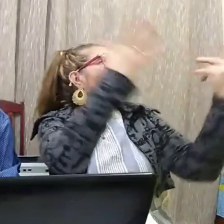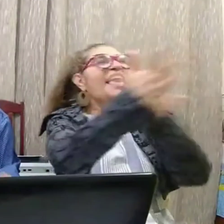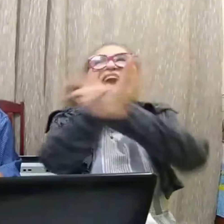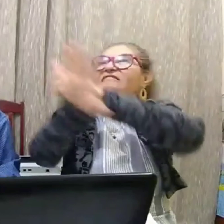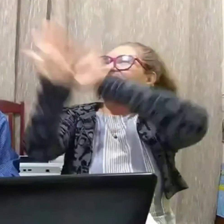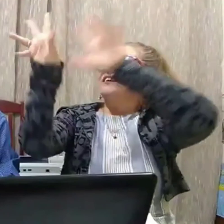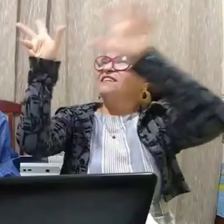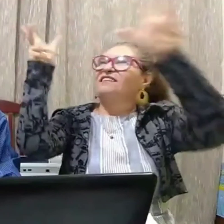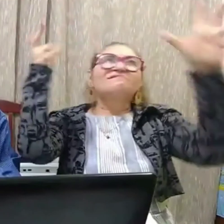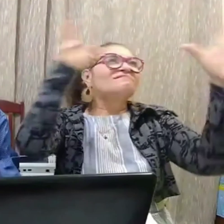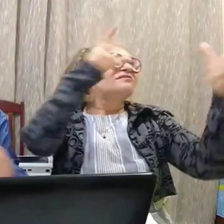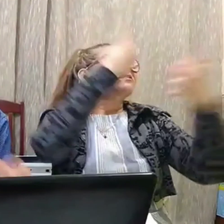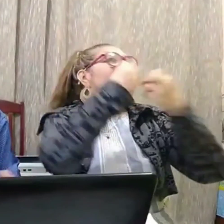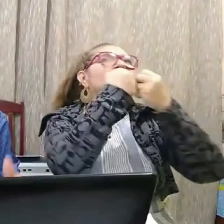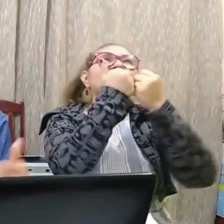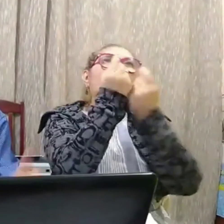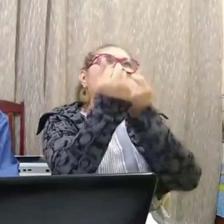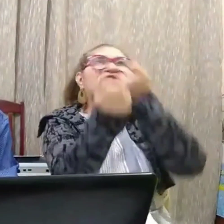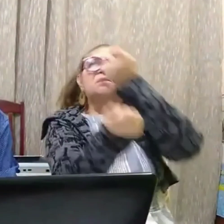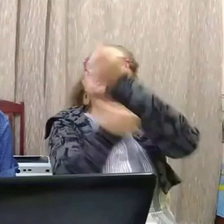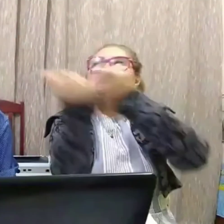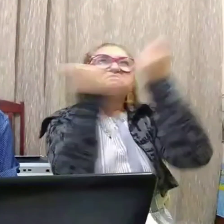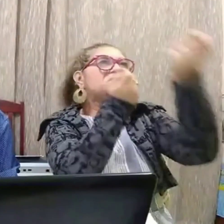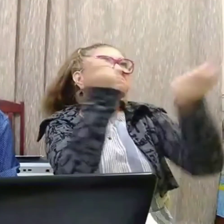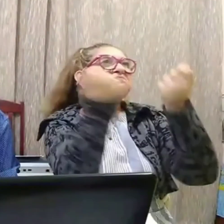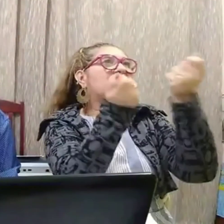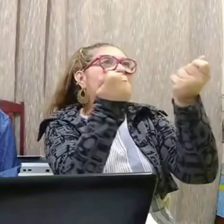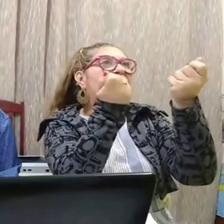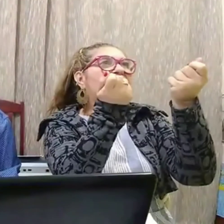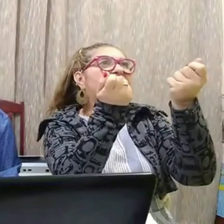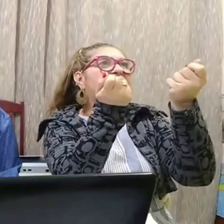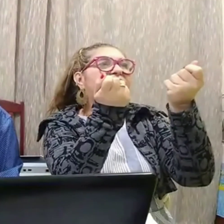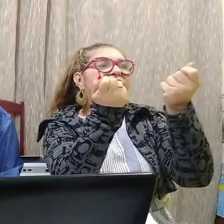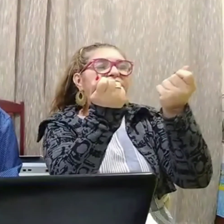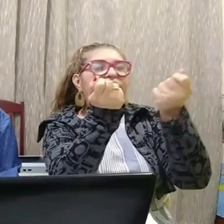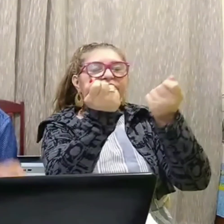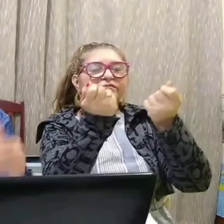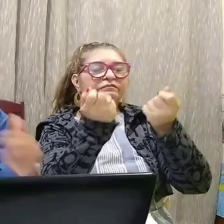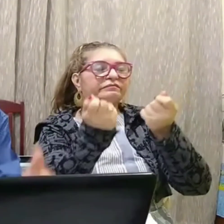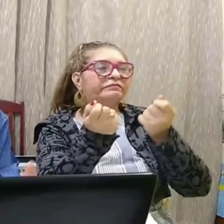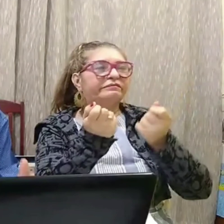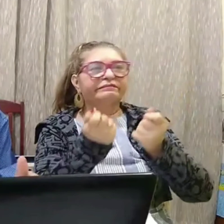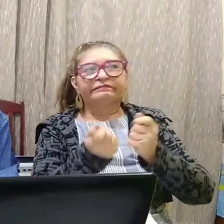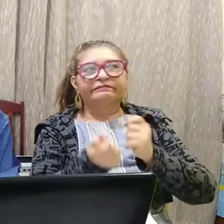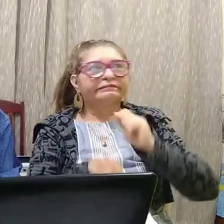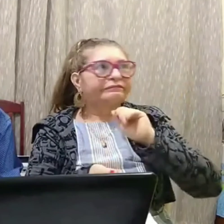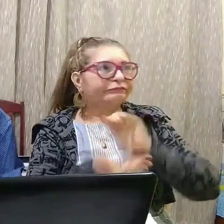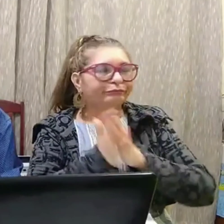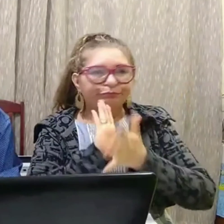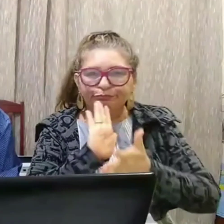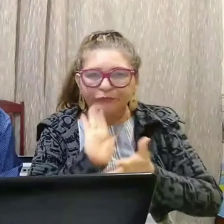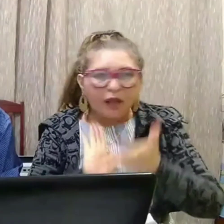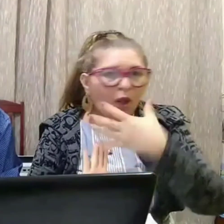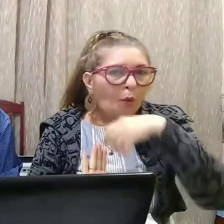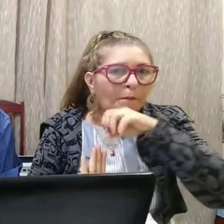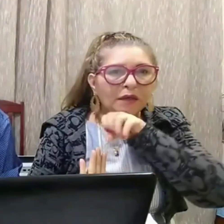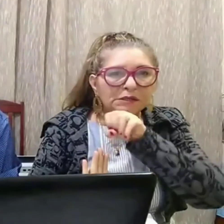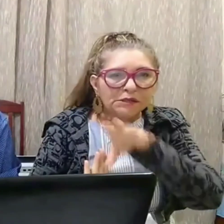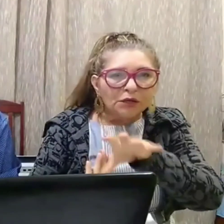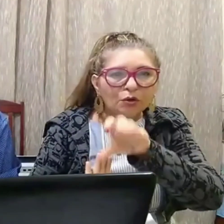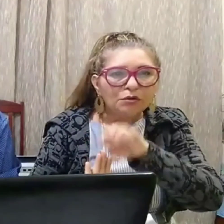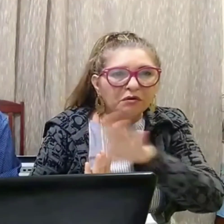destruiu o seu caráter, a sua vida, tudo aquilo que o pai tinha ensinado, que ele tinha aprendido em casa, ele